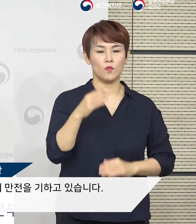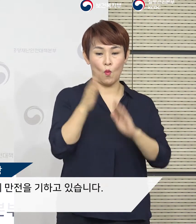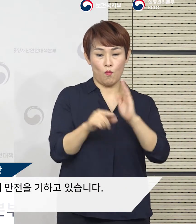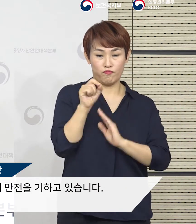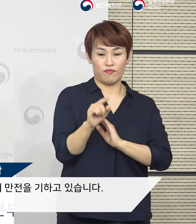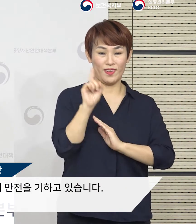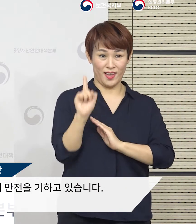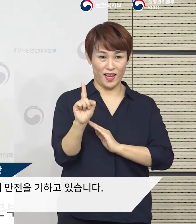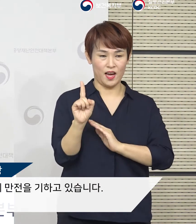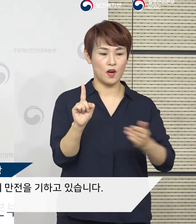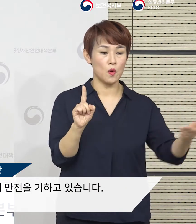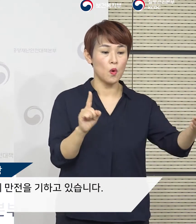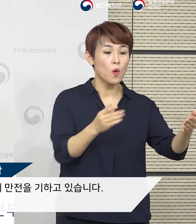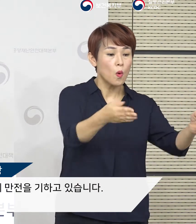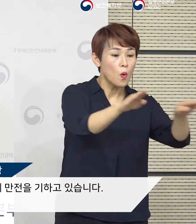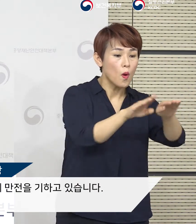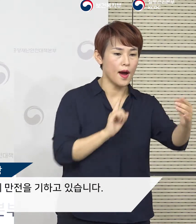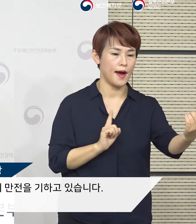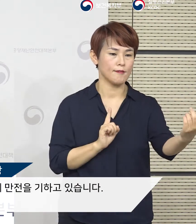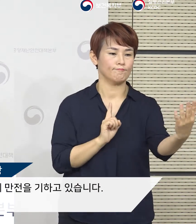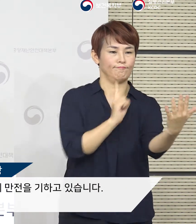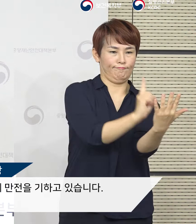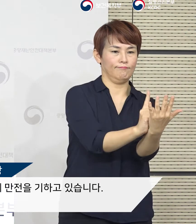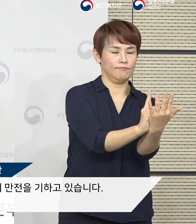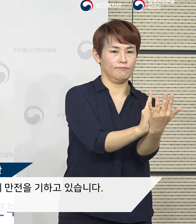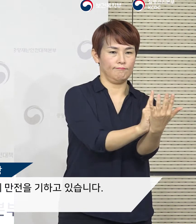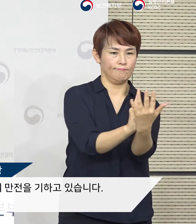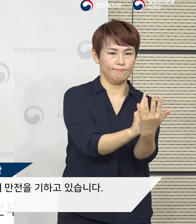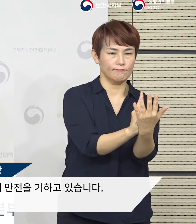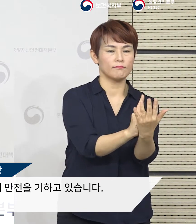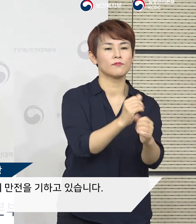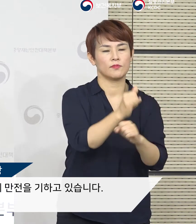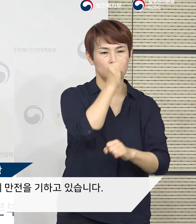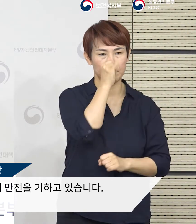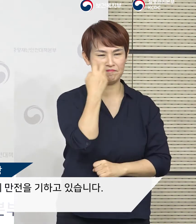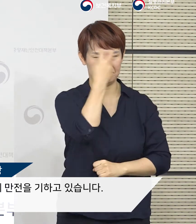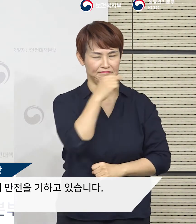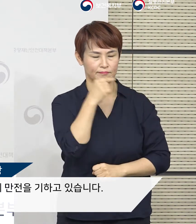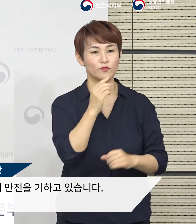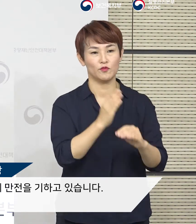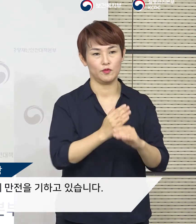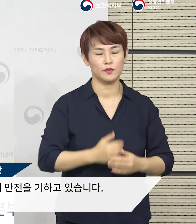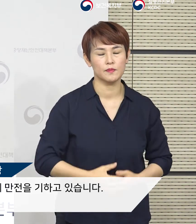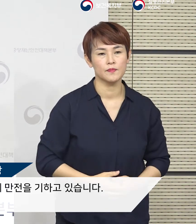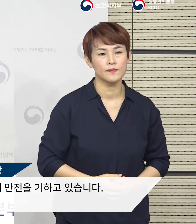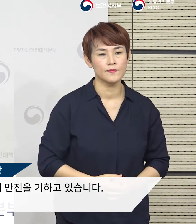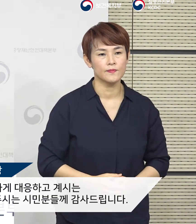각 지자체 여건에 맞는 감염병 확산 예방 활동에 만전을 기하고 있습니다.